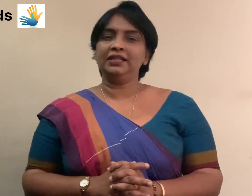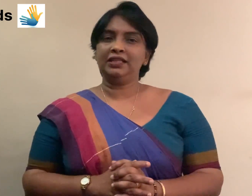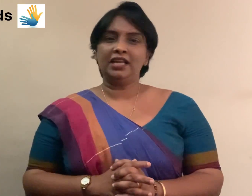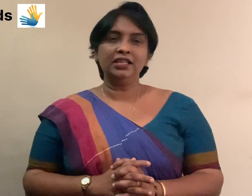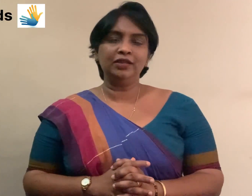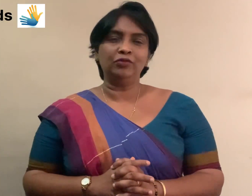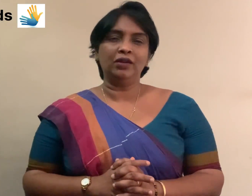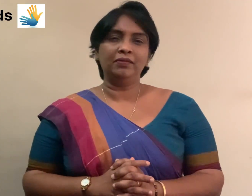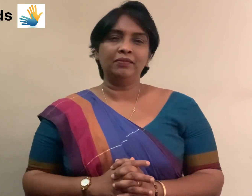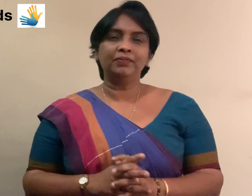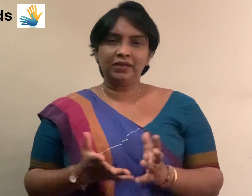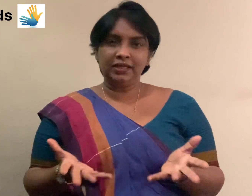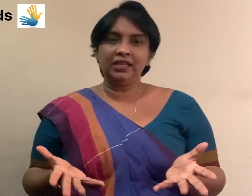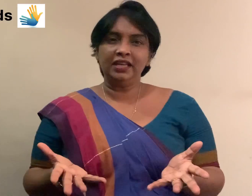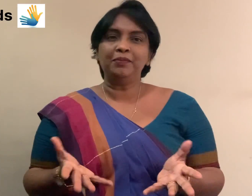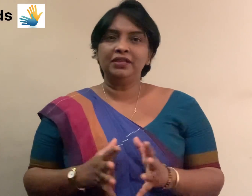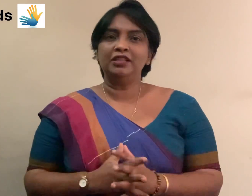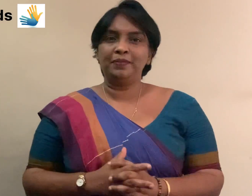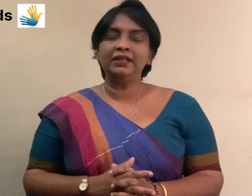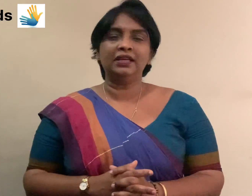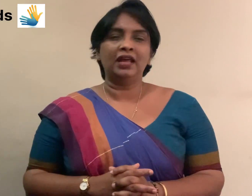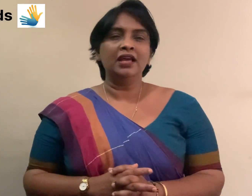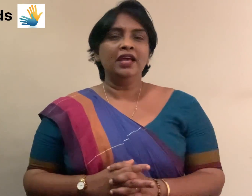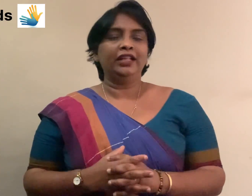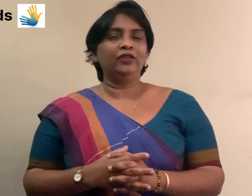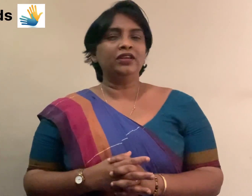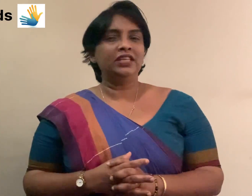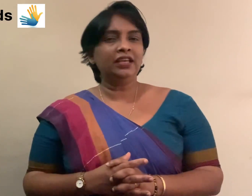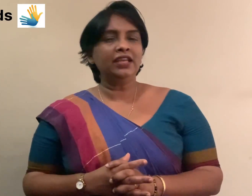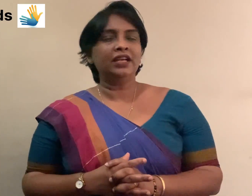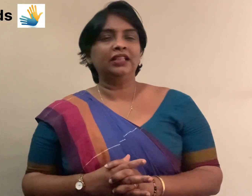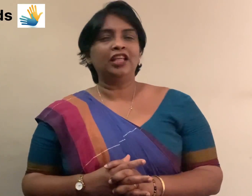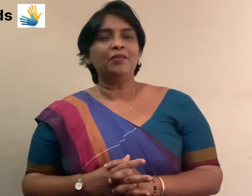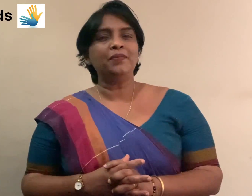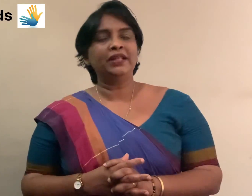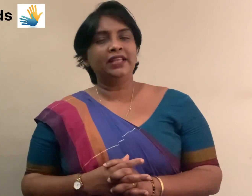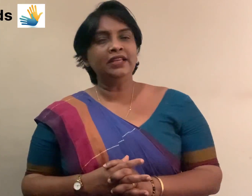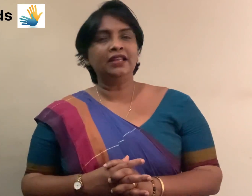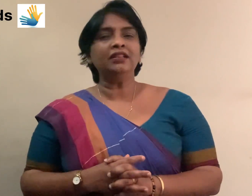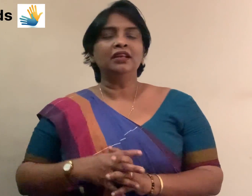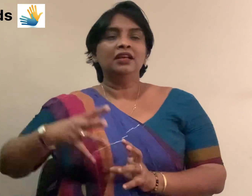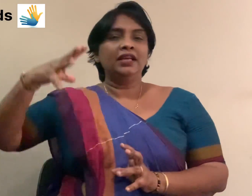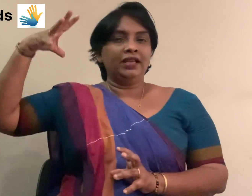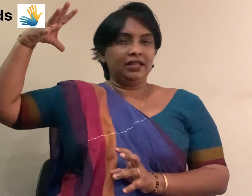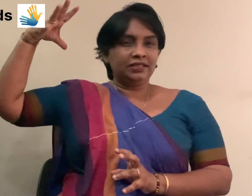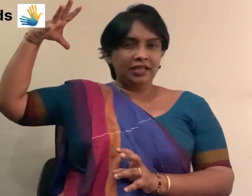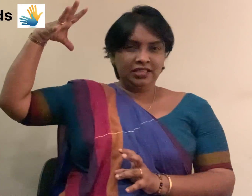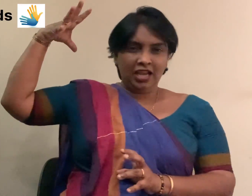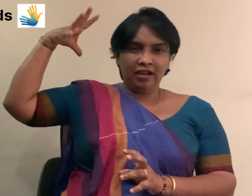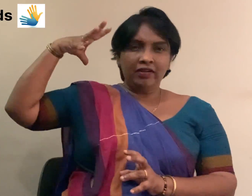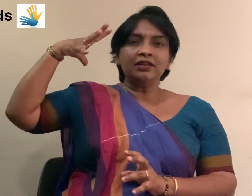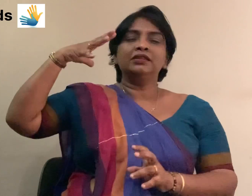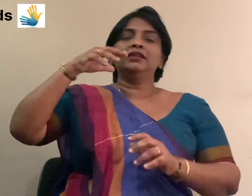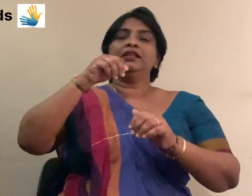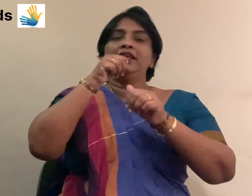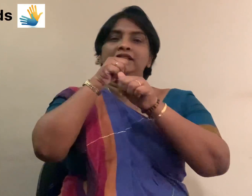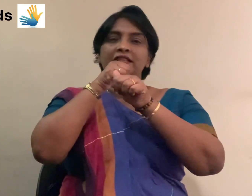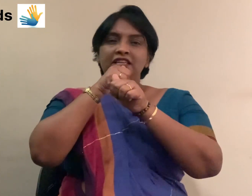කරගන්න තිබුණා. කරගෙන අපි ඉදිරිපත් කරා. එතකොට නියඟය ගත්තාම අපි එතෙන්ටත් සංඥා